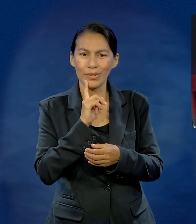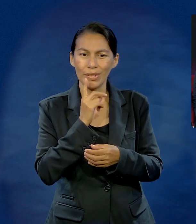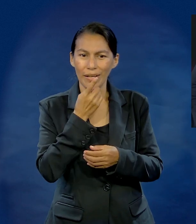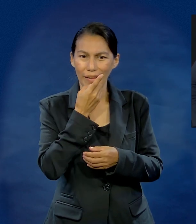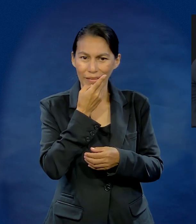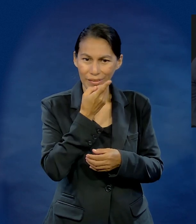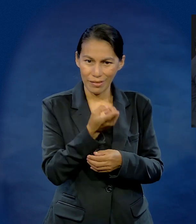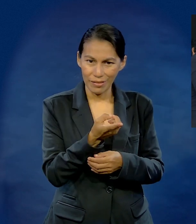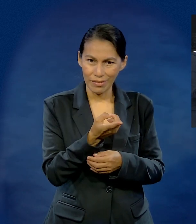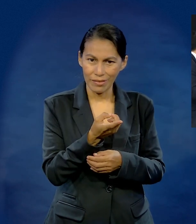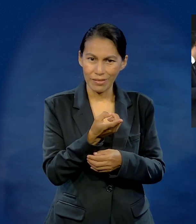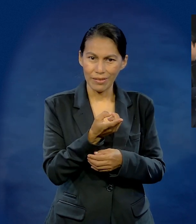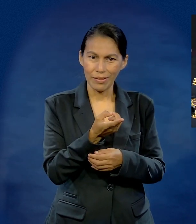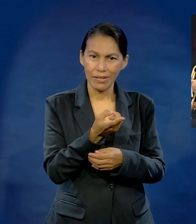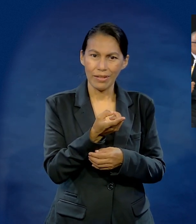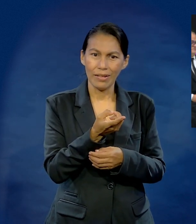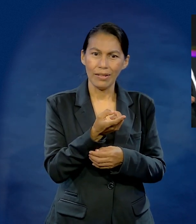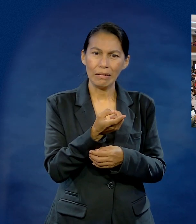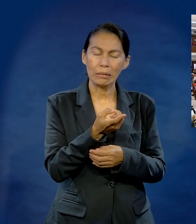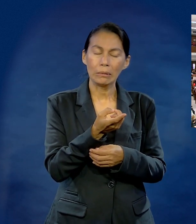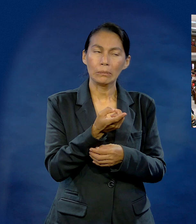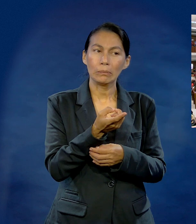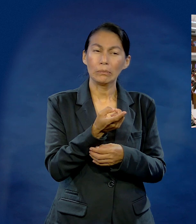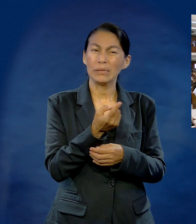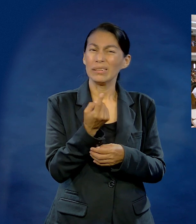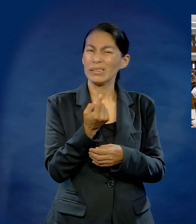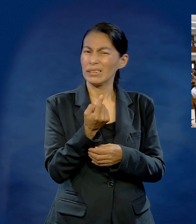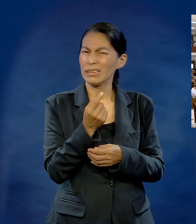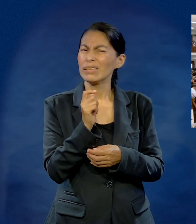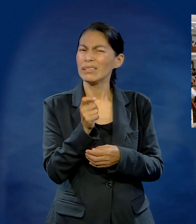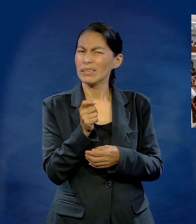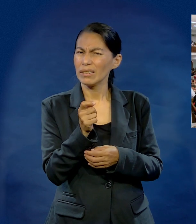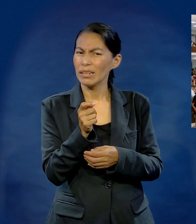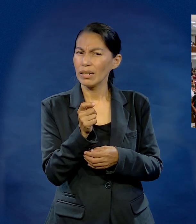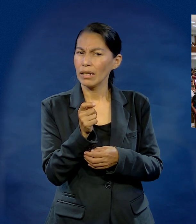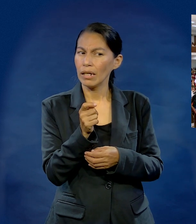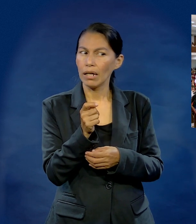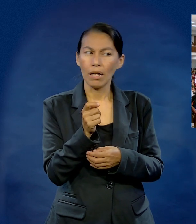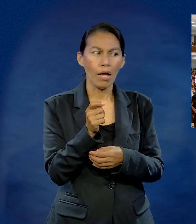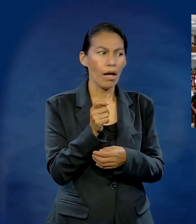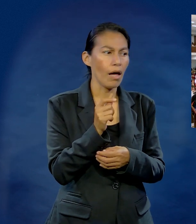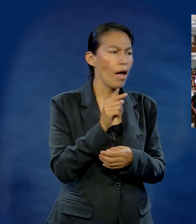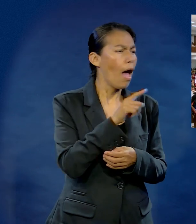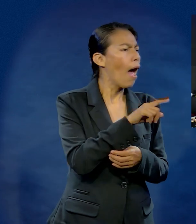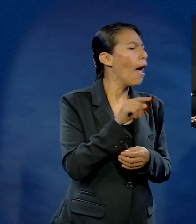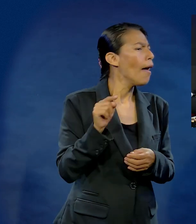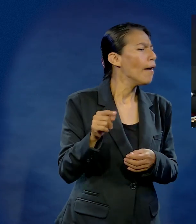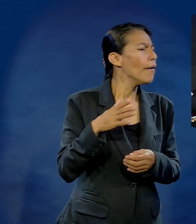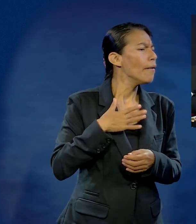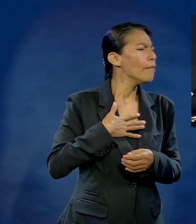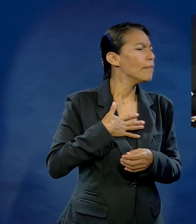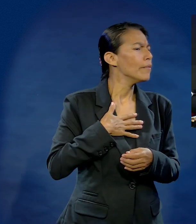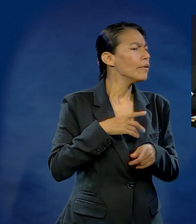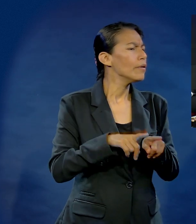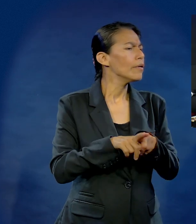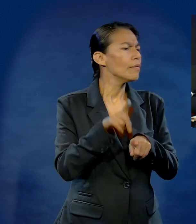a mantener en muchos problemas si no los cuidamos. Génesis capítulo 20, a partir del verso